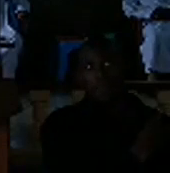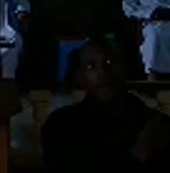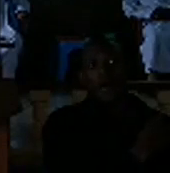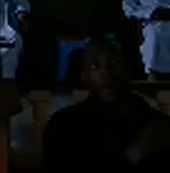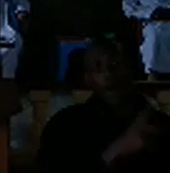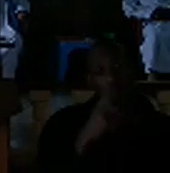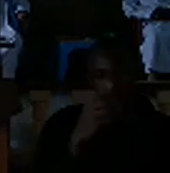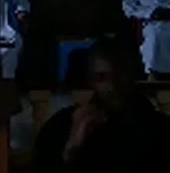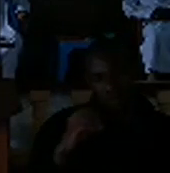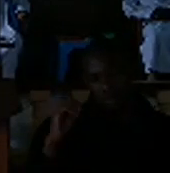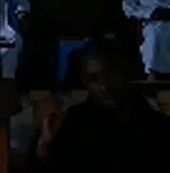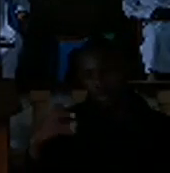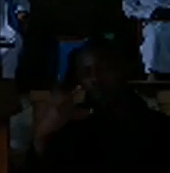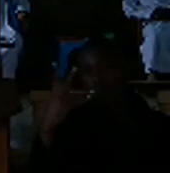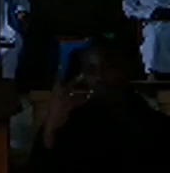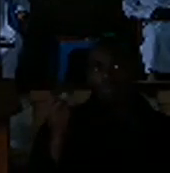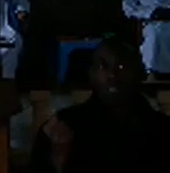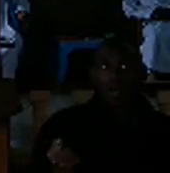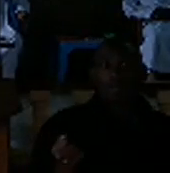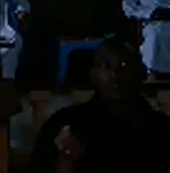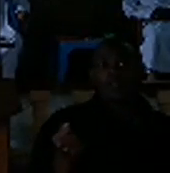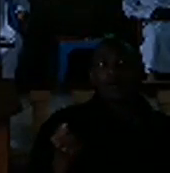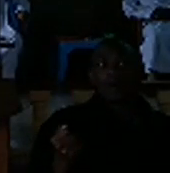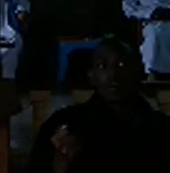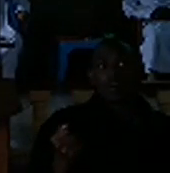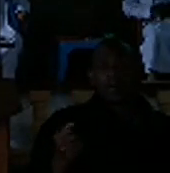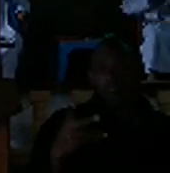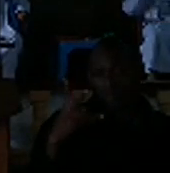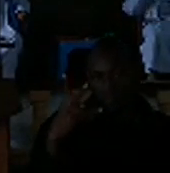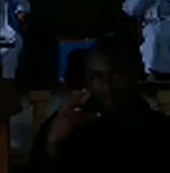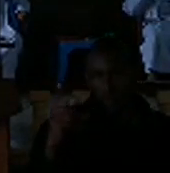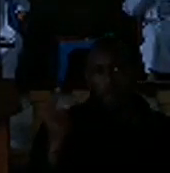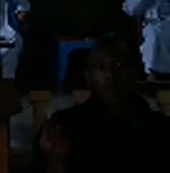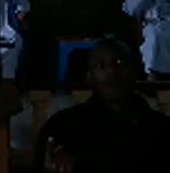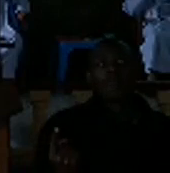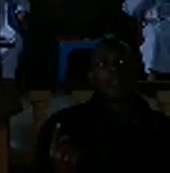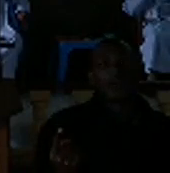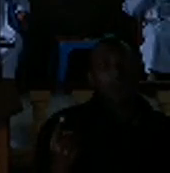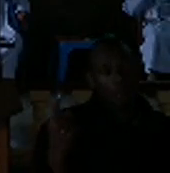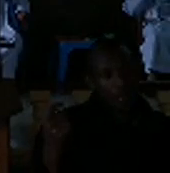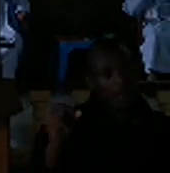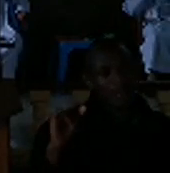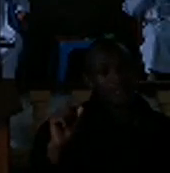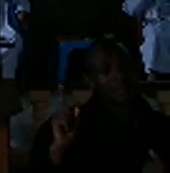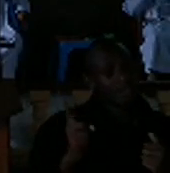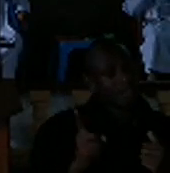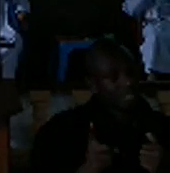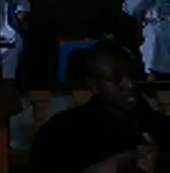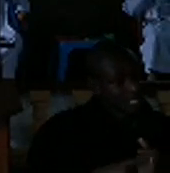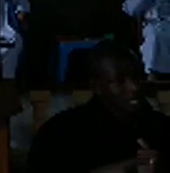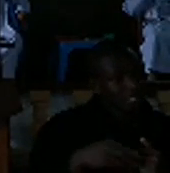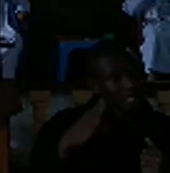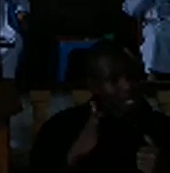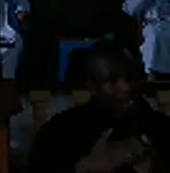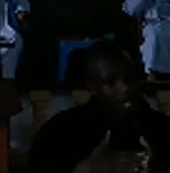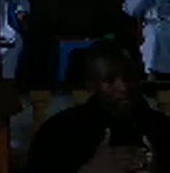imwe ithathatu kenda imwe kibugu kibugu inya ithano